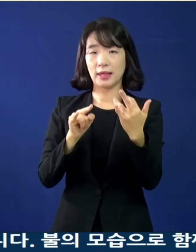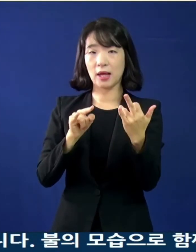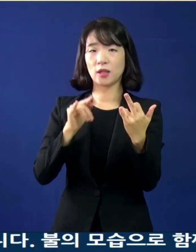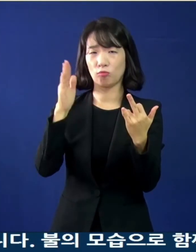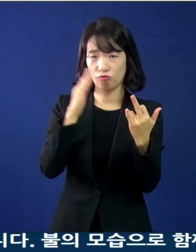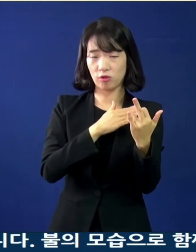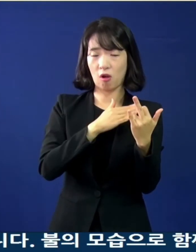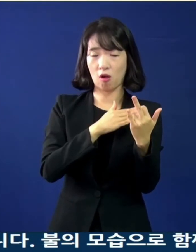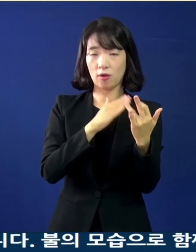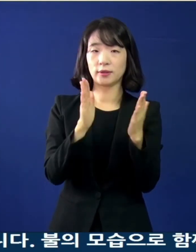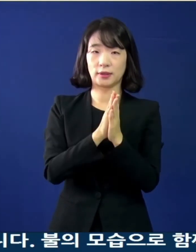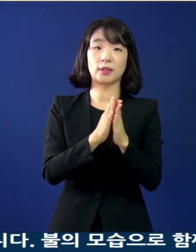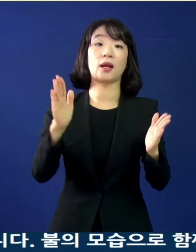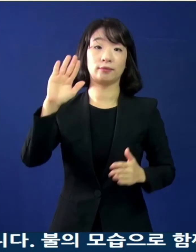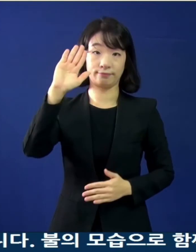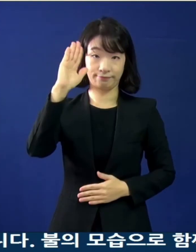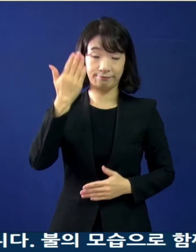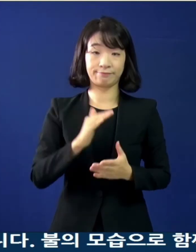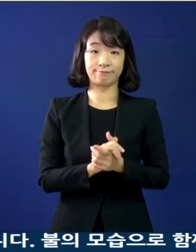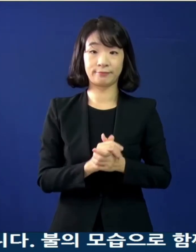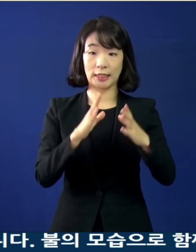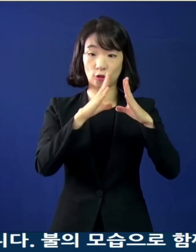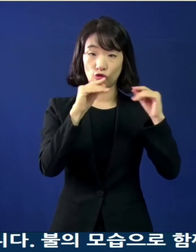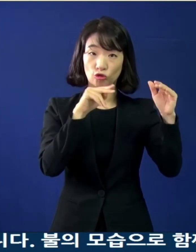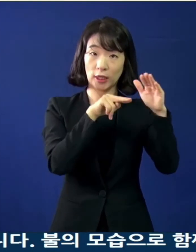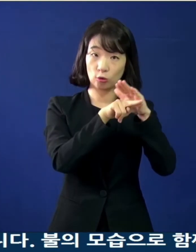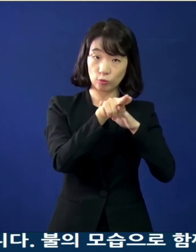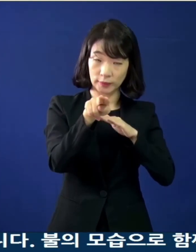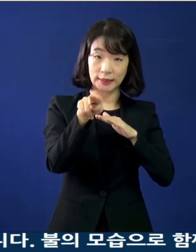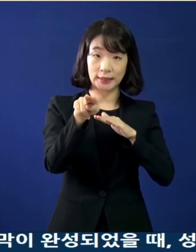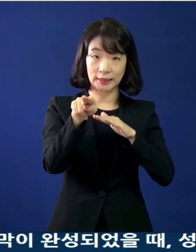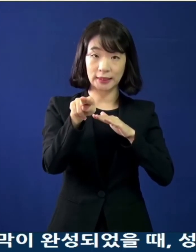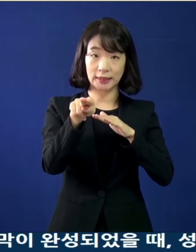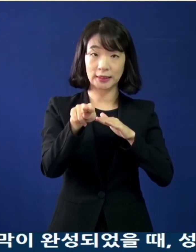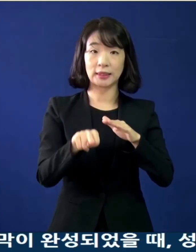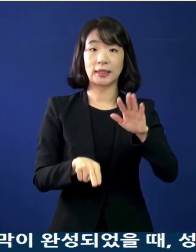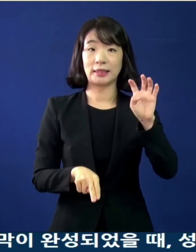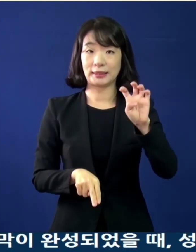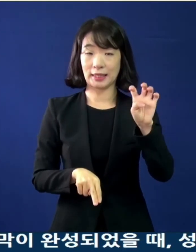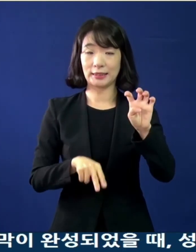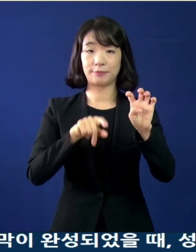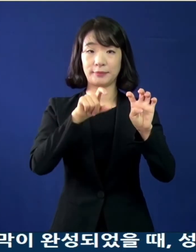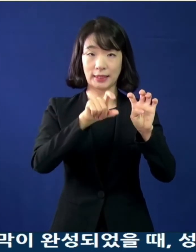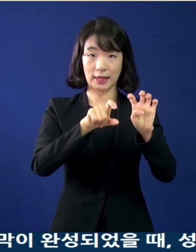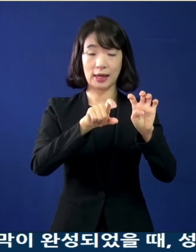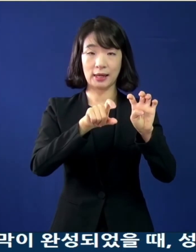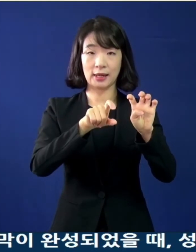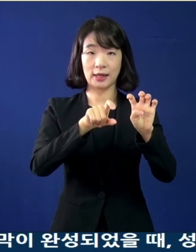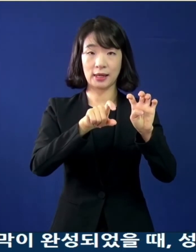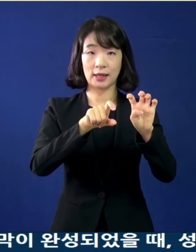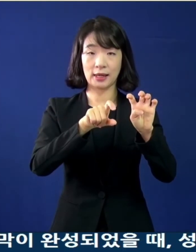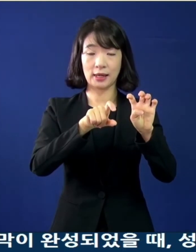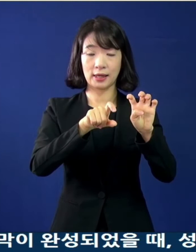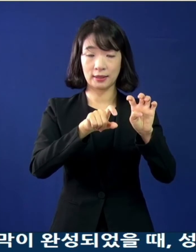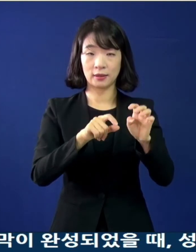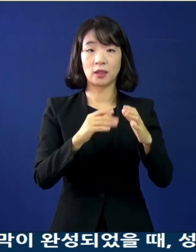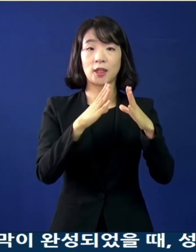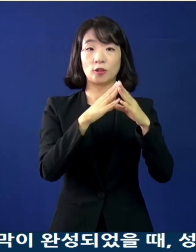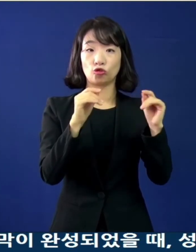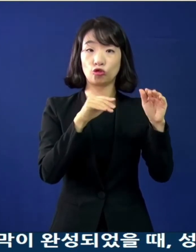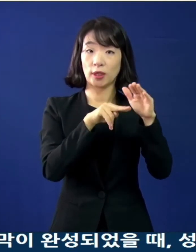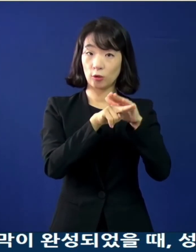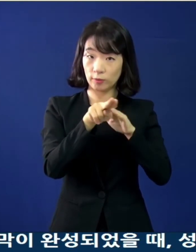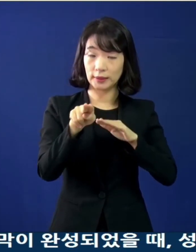내려주시고요. 출애굽기 살펴봅니다. 출애굽기 맨 마지막 장, 출애굽기 40장. 레위기에서 너무 멀리 앞에 있지